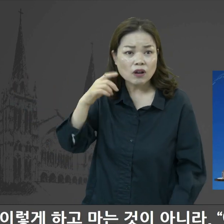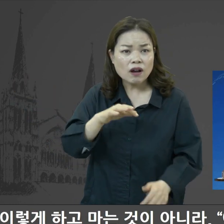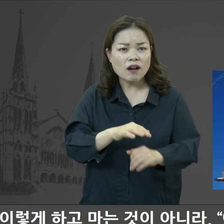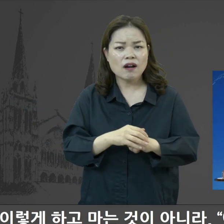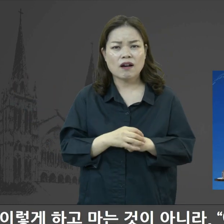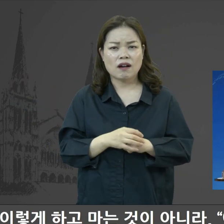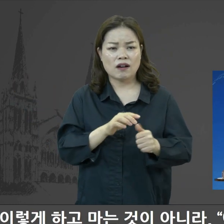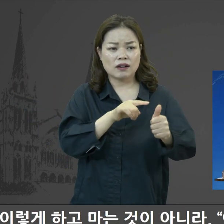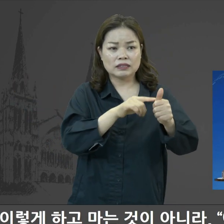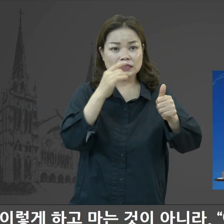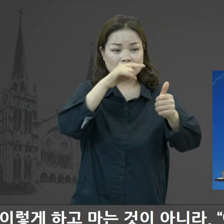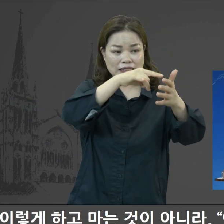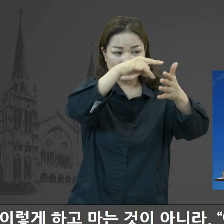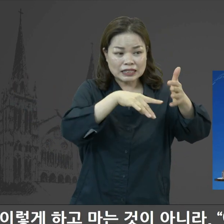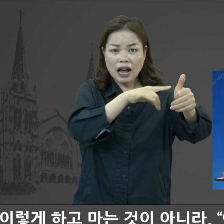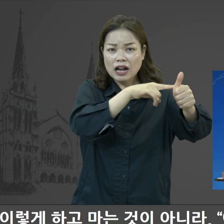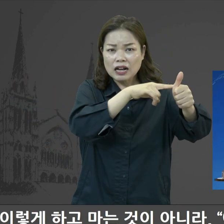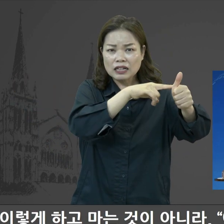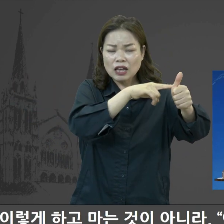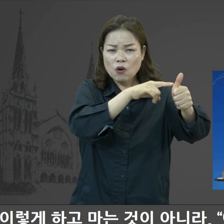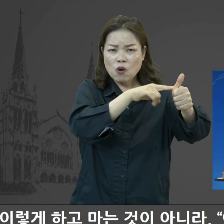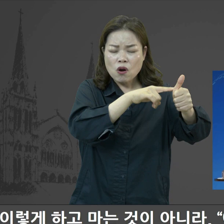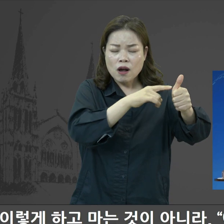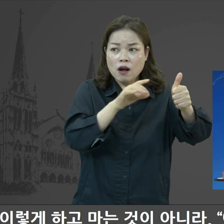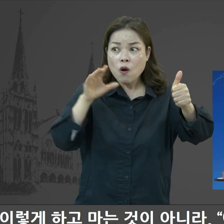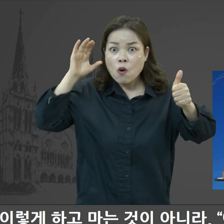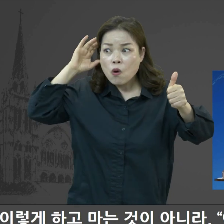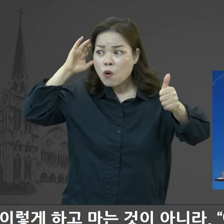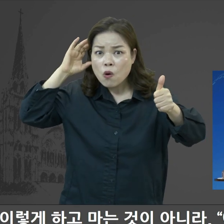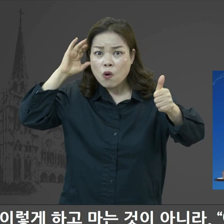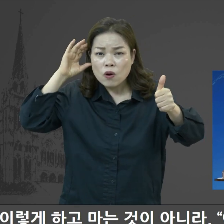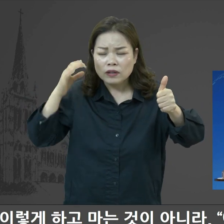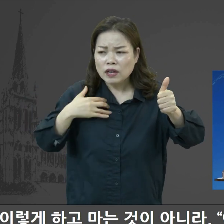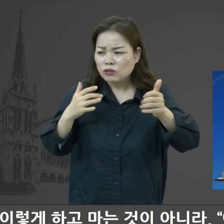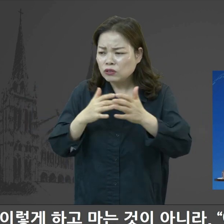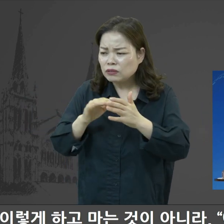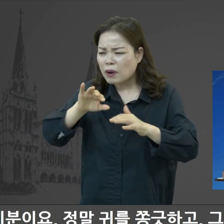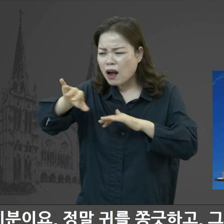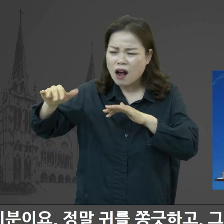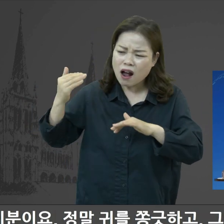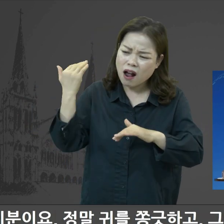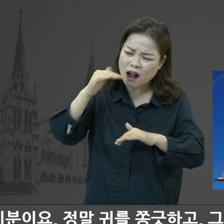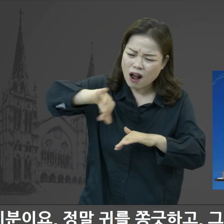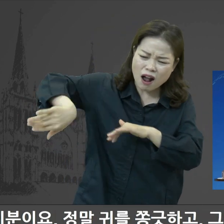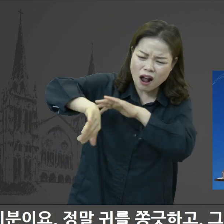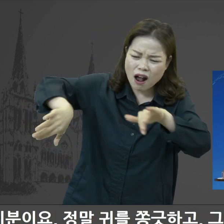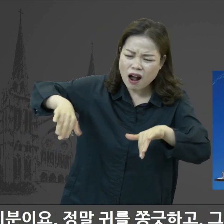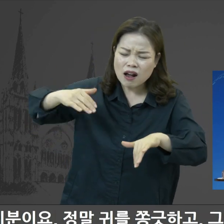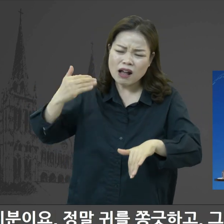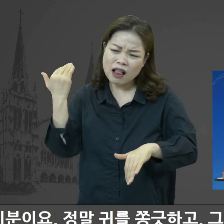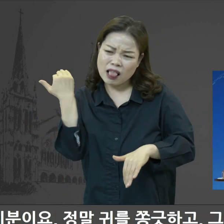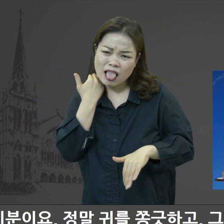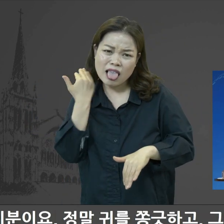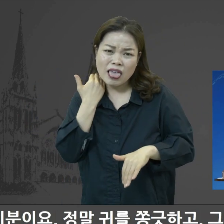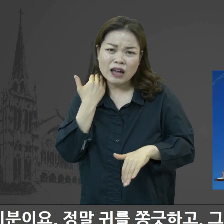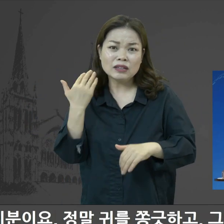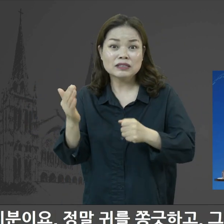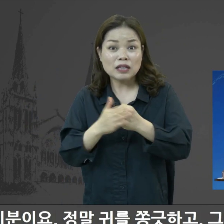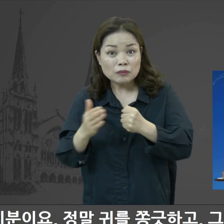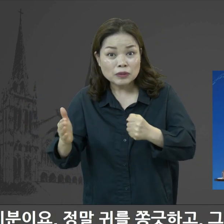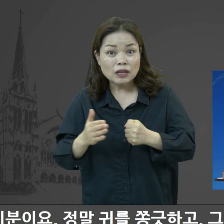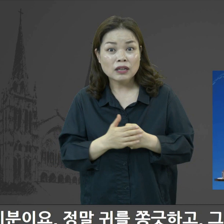이분이요 정말 귀를 쫑긋하고, 그리고 자기가 그 예수님을 어떻게든지 한번 만나보고 싶다라는 생각